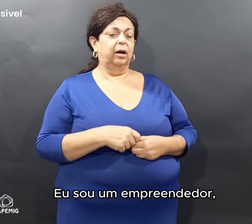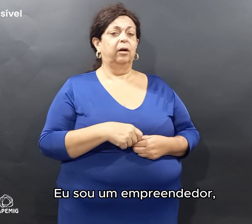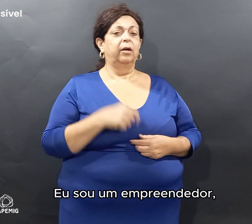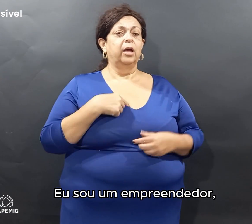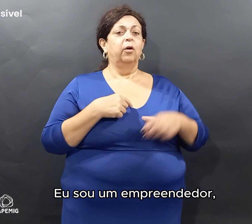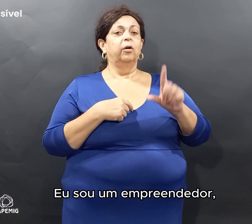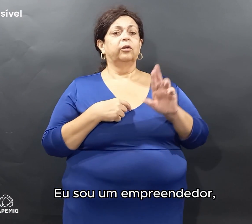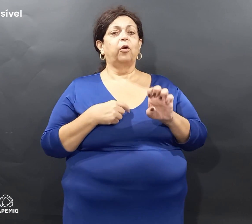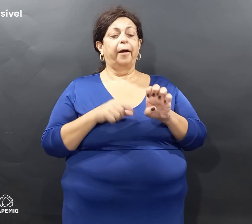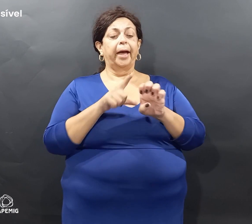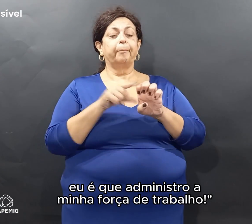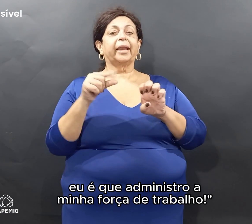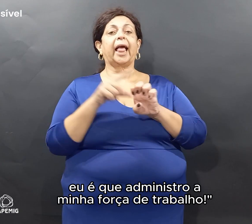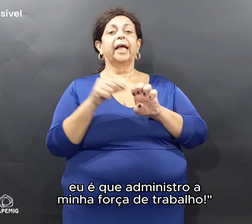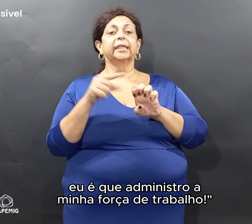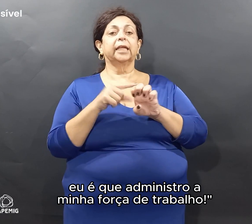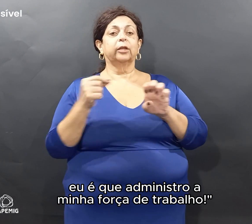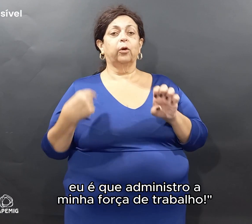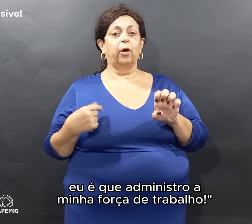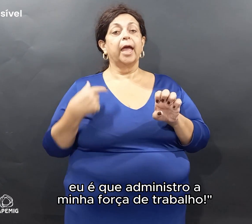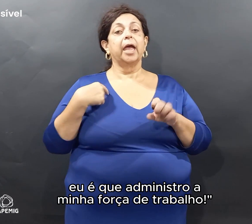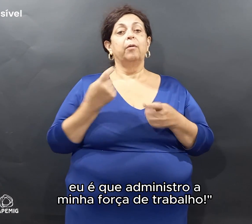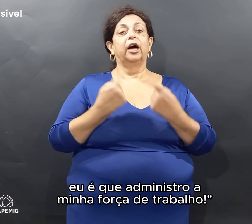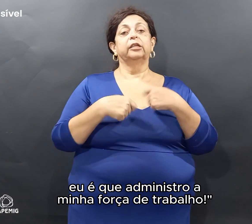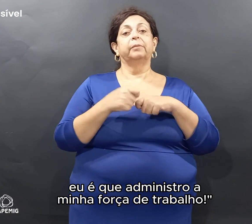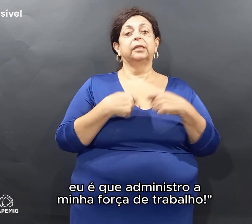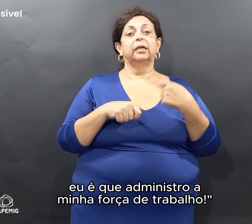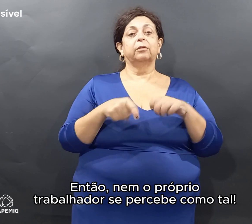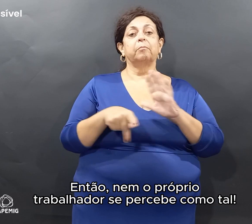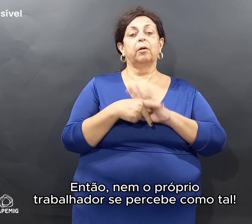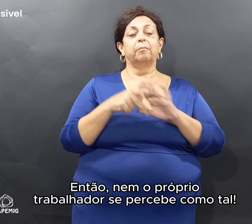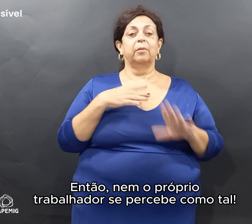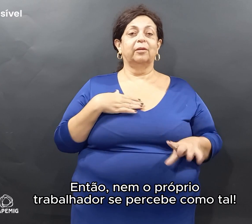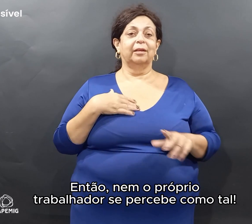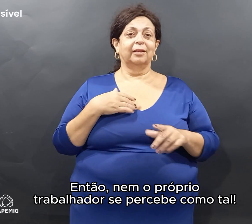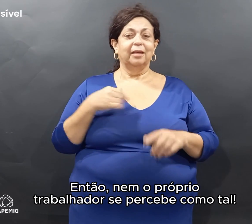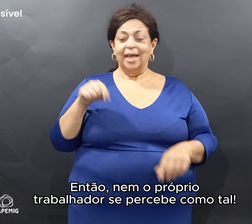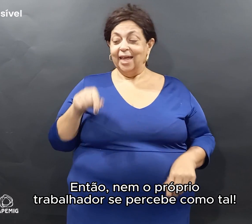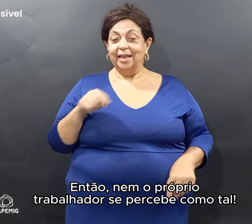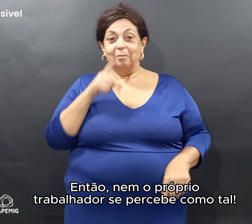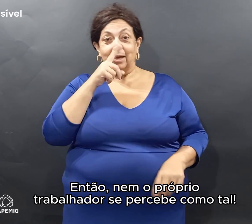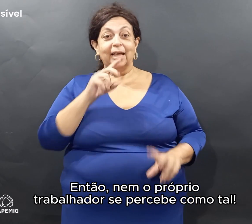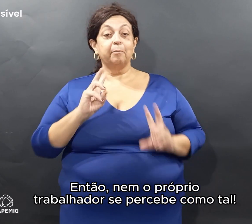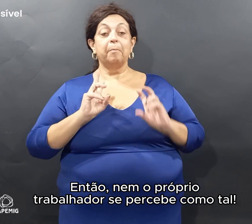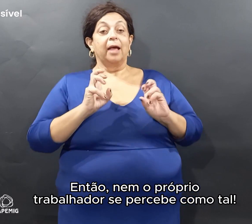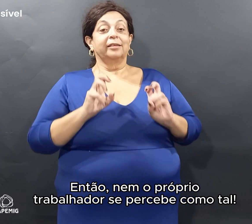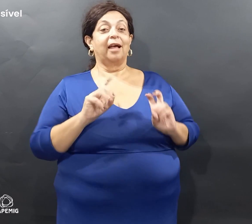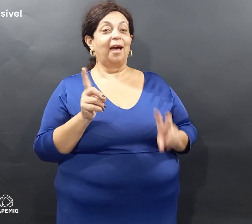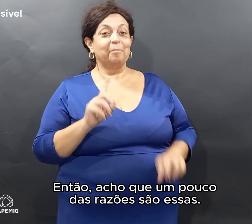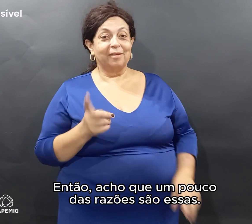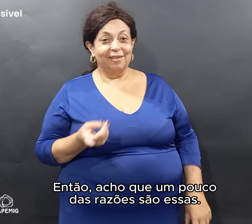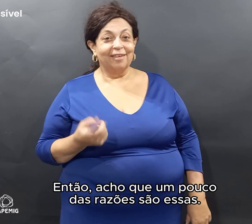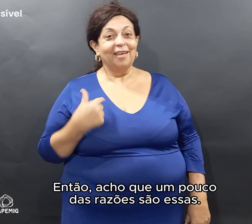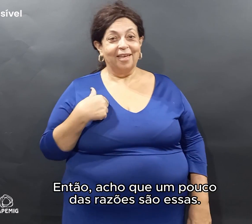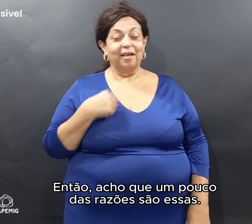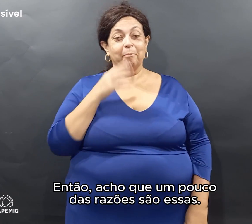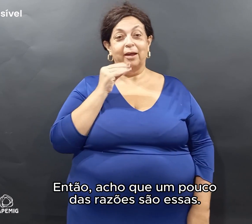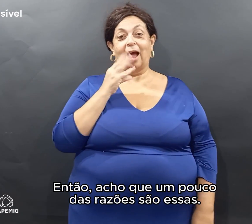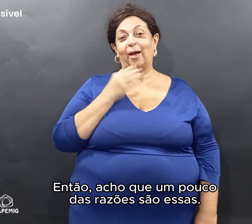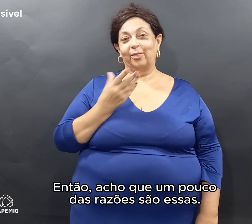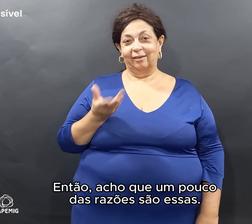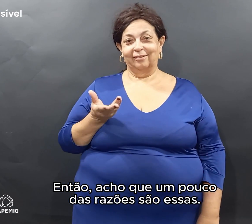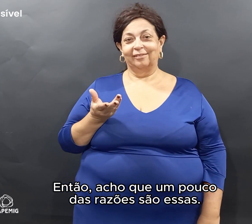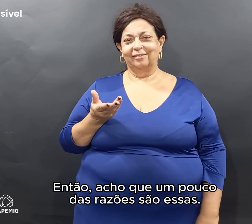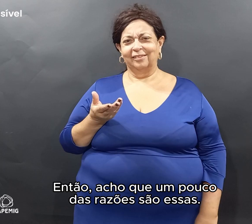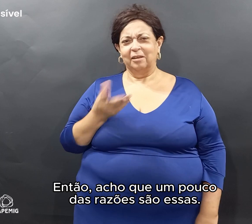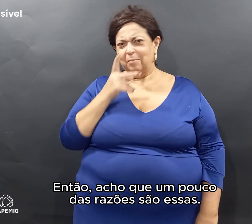um empreendedor, eu é que administro a minha força de trabalho. Então, nem o próprio trabalhador se percebe como tal. Então, acho que, né,